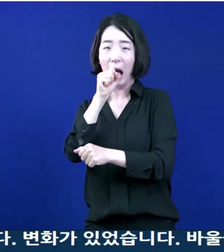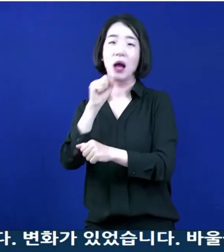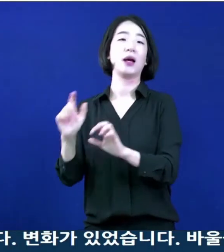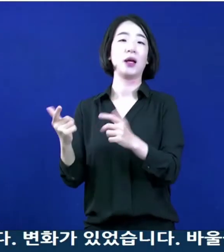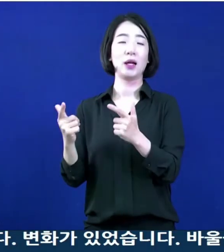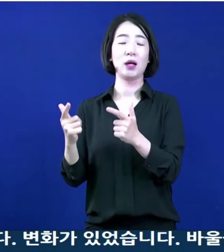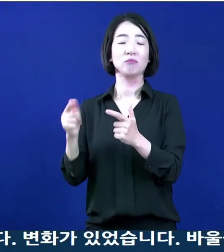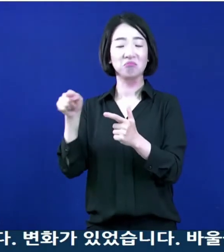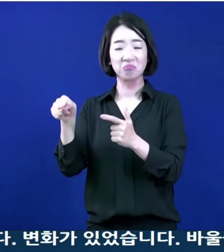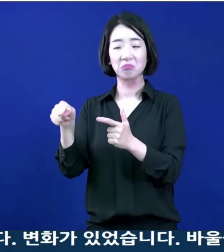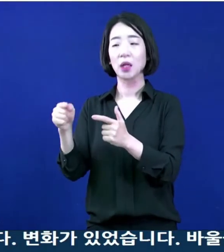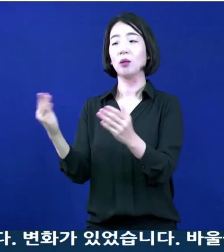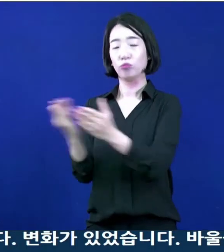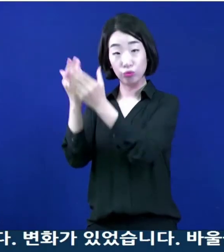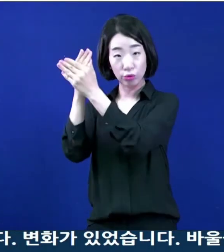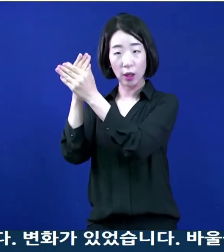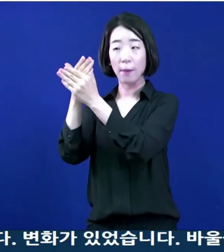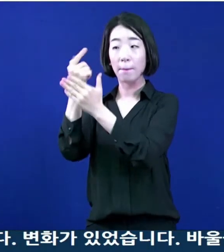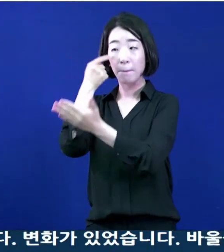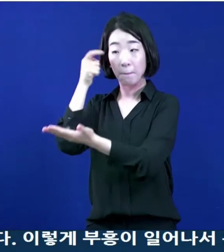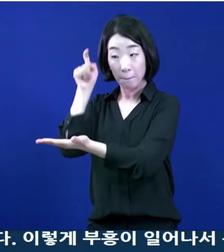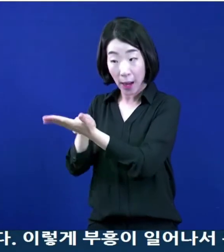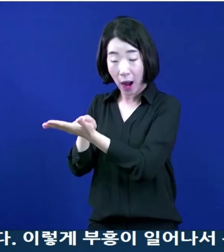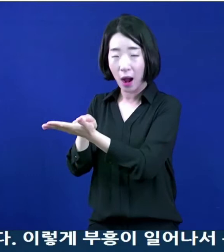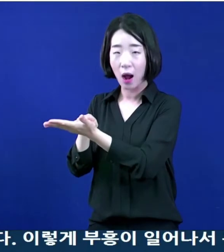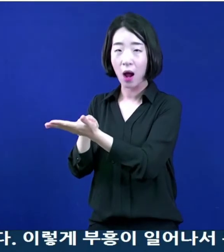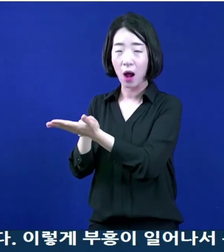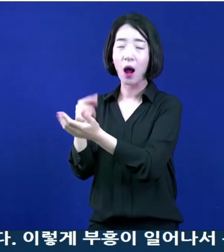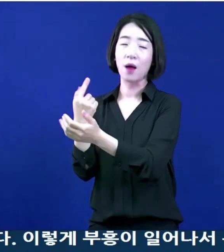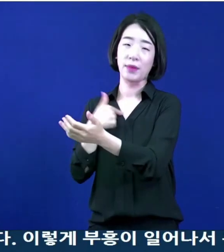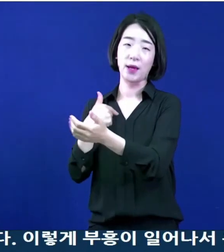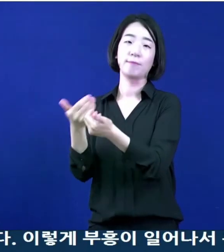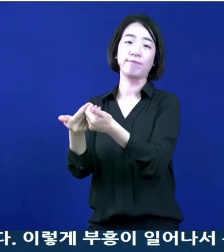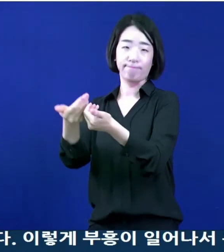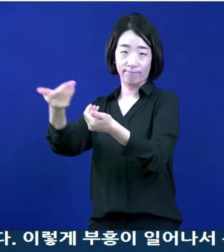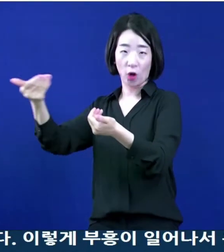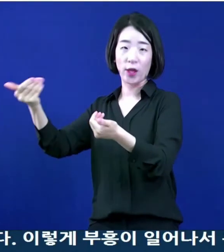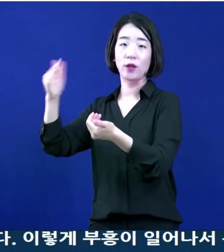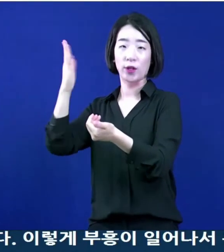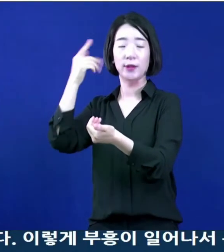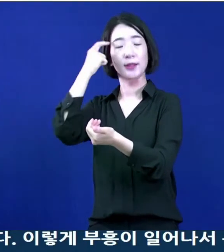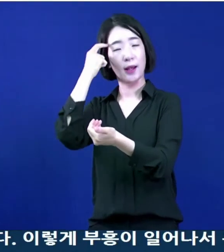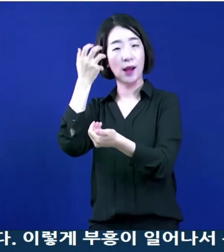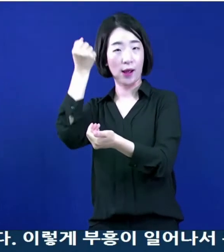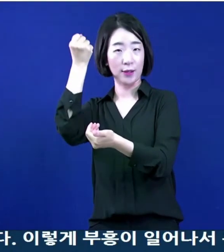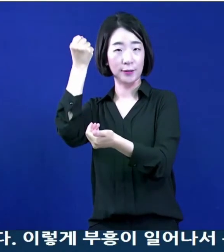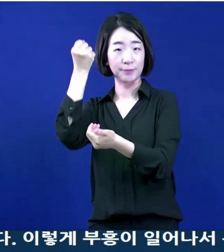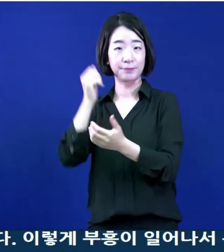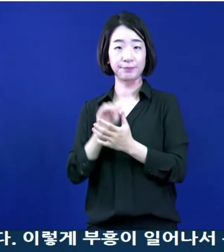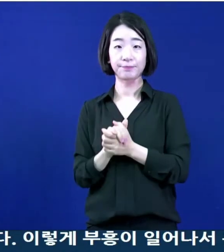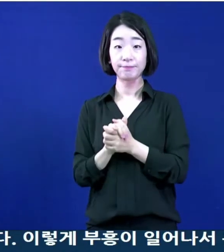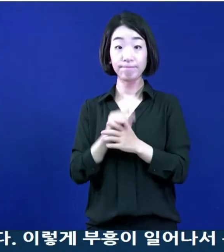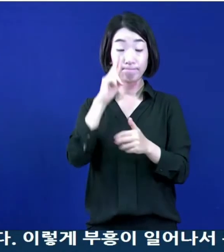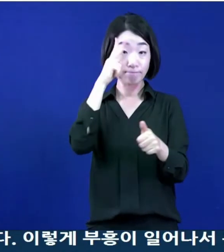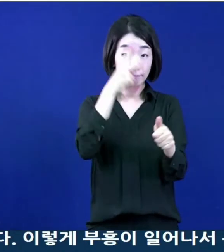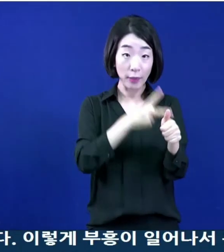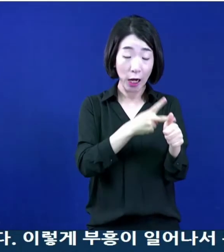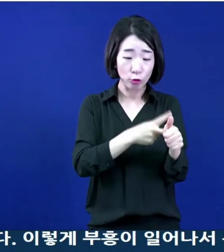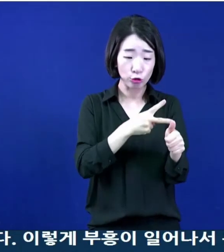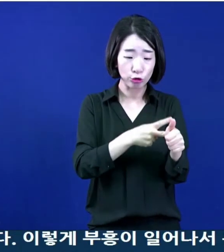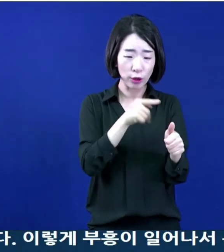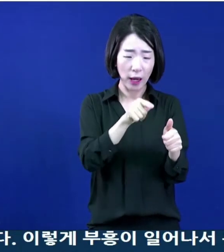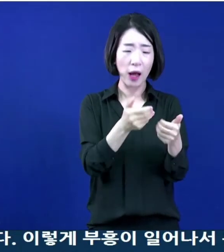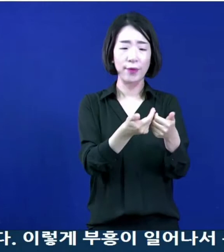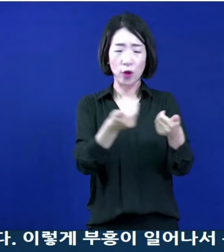이걸 딱 떠날 준비를 하는 거예요. 그게 21절과 22절 말씀인데, 바울이 막상